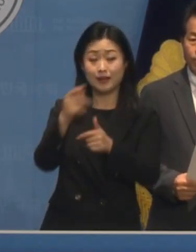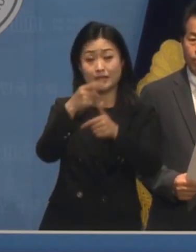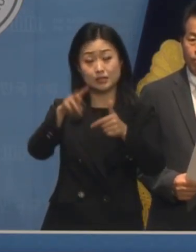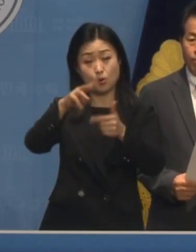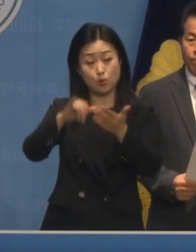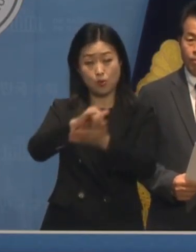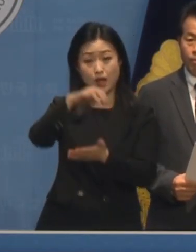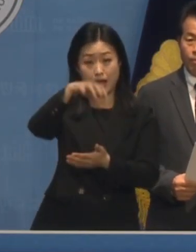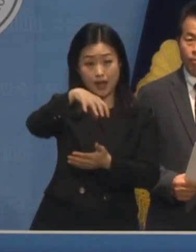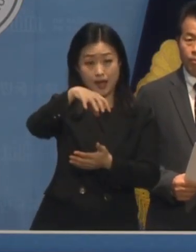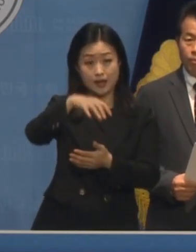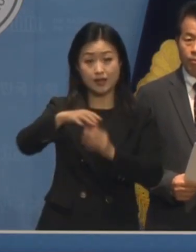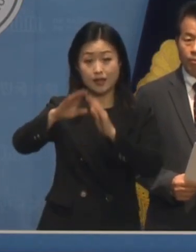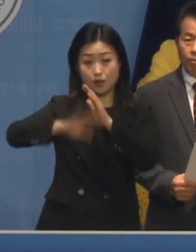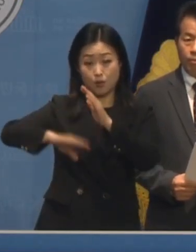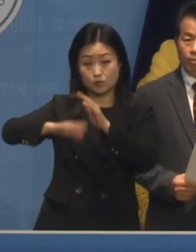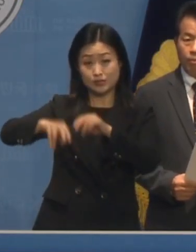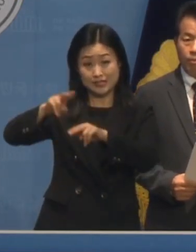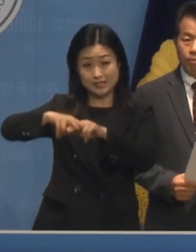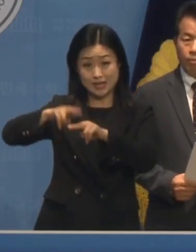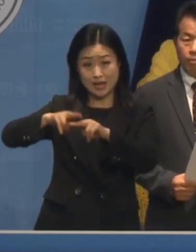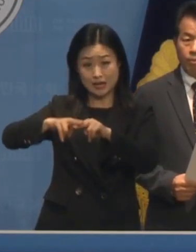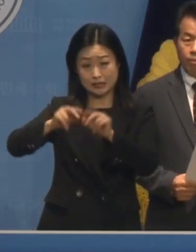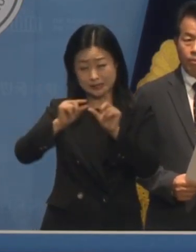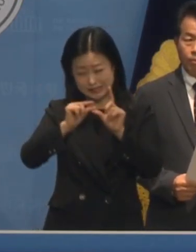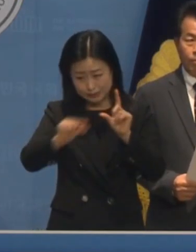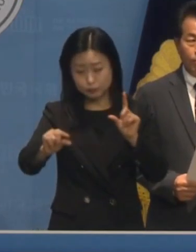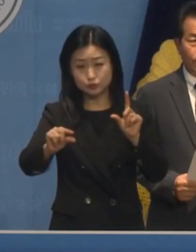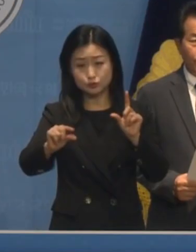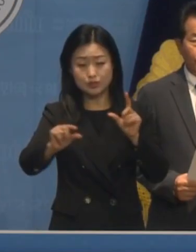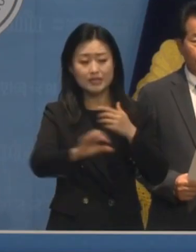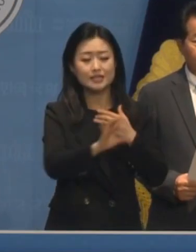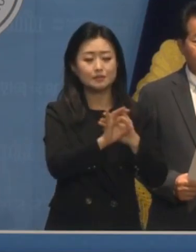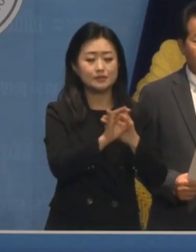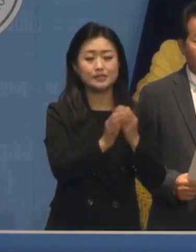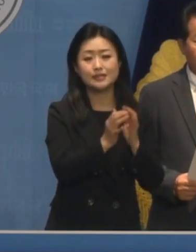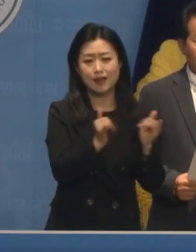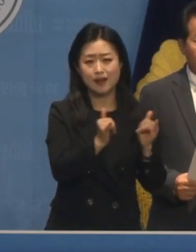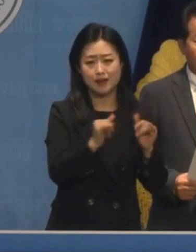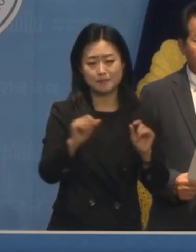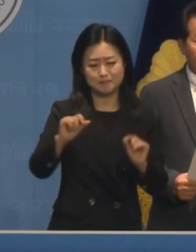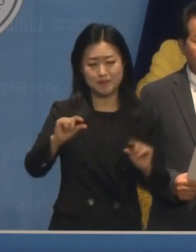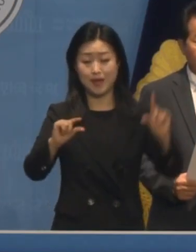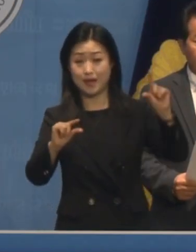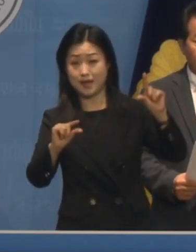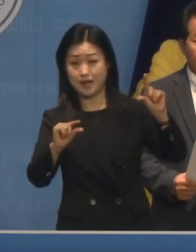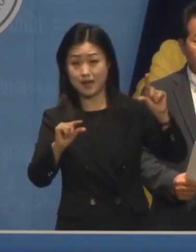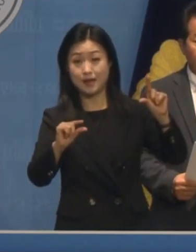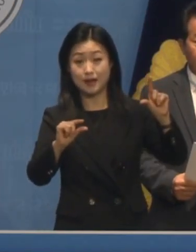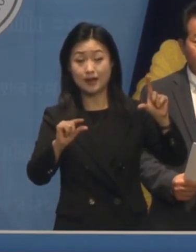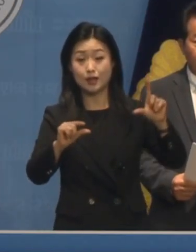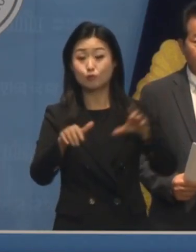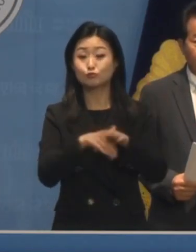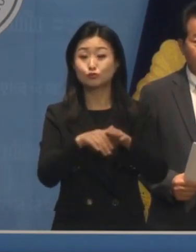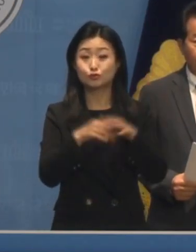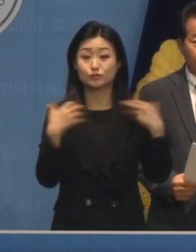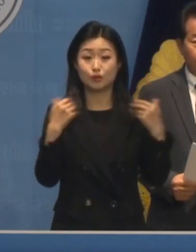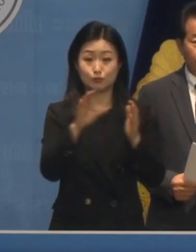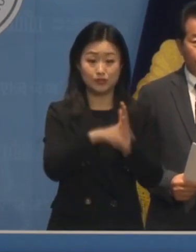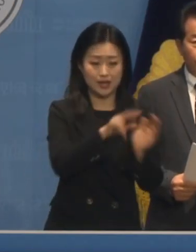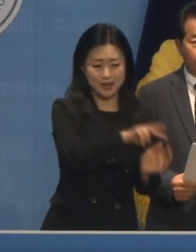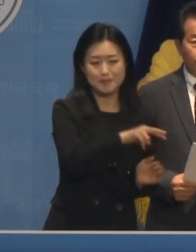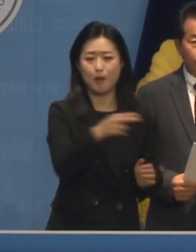처음부터 정규직에 비해 비정규직 비율이 엄청나게 많은 구조로 만들어졌고 정규직화 정책으로 자회사 전환이